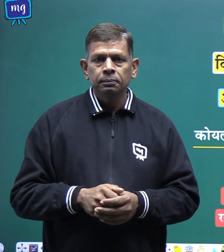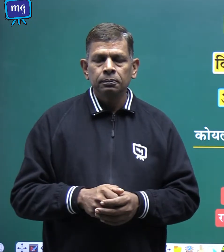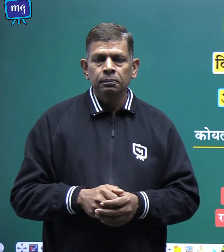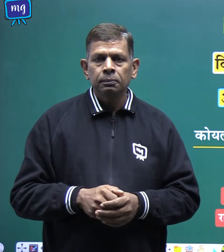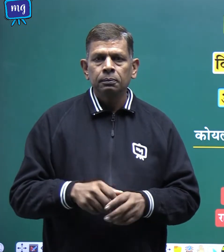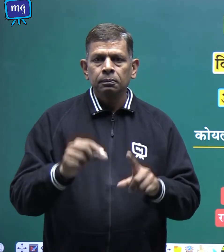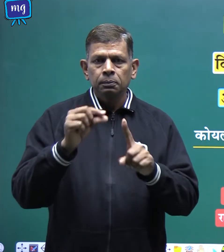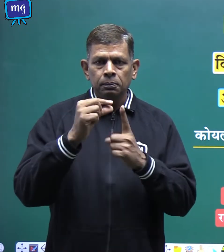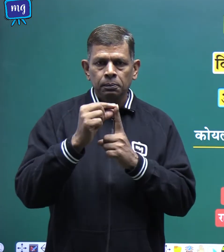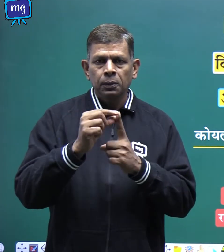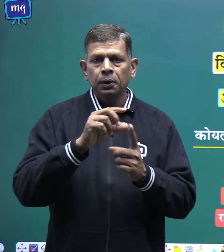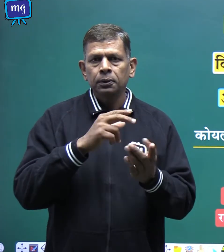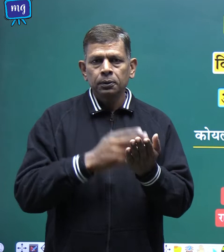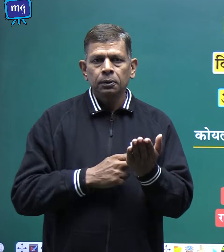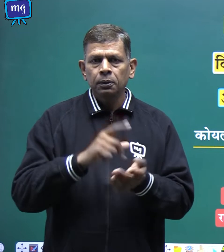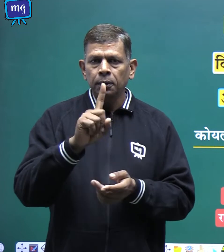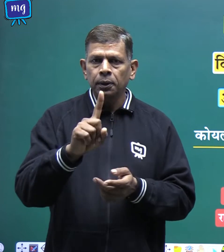भाग 1।